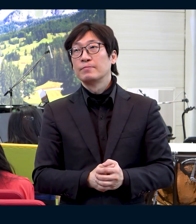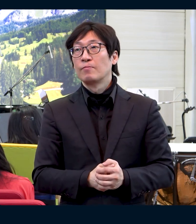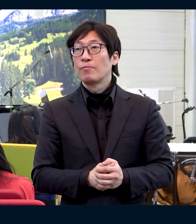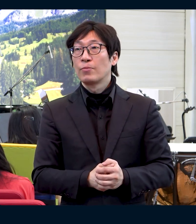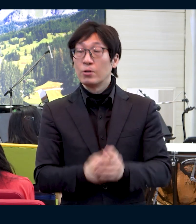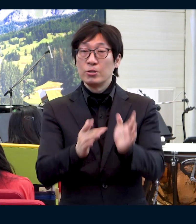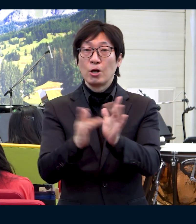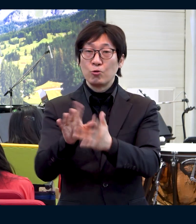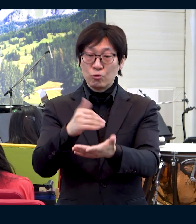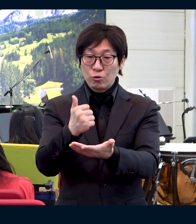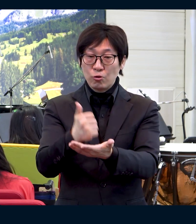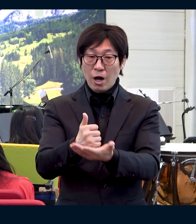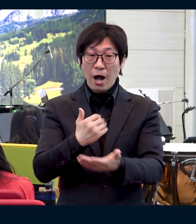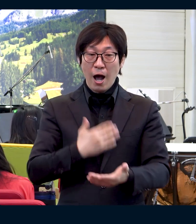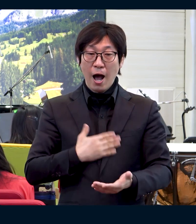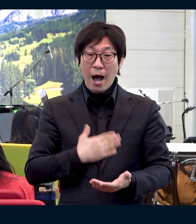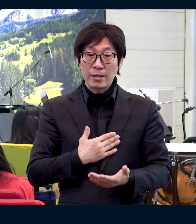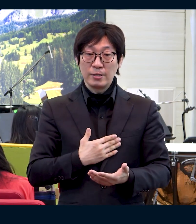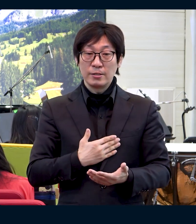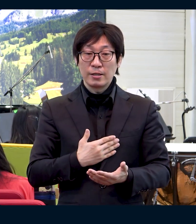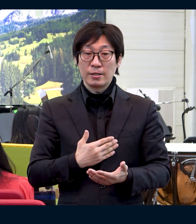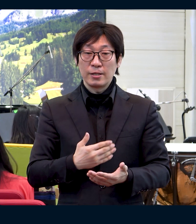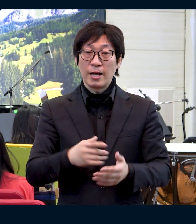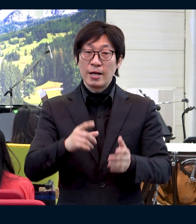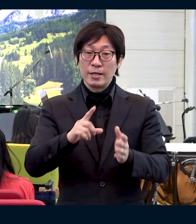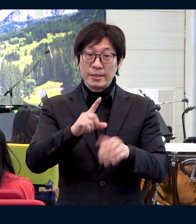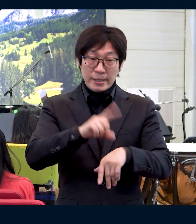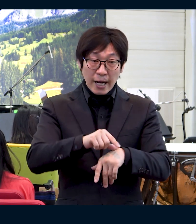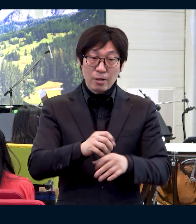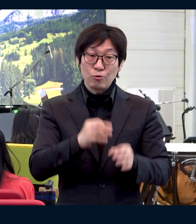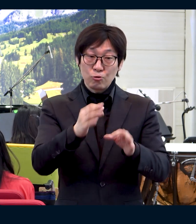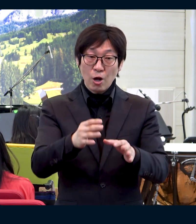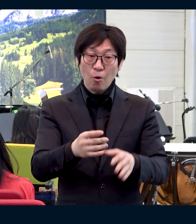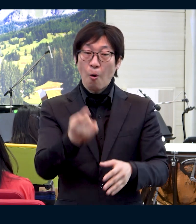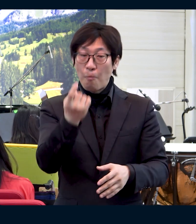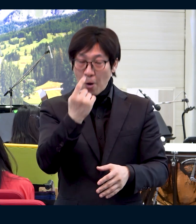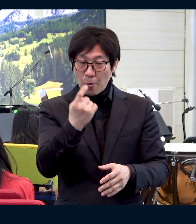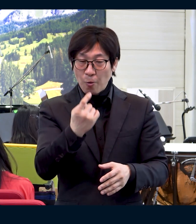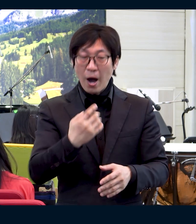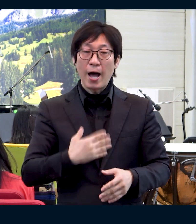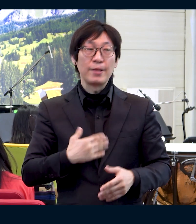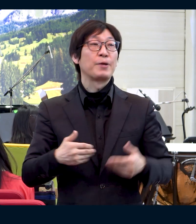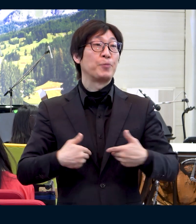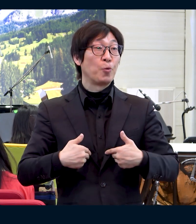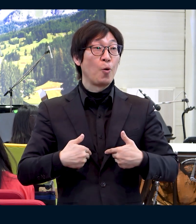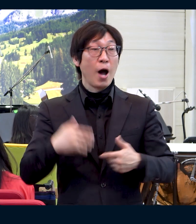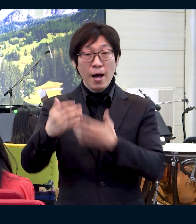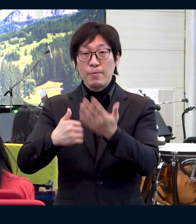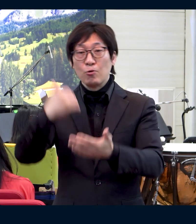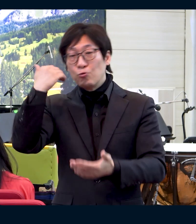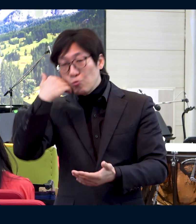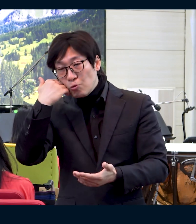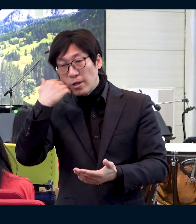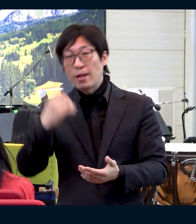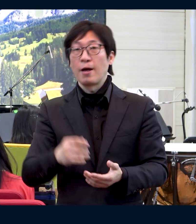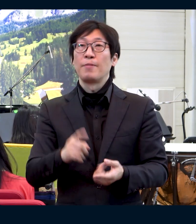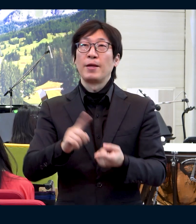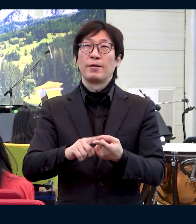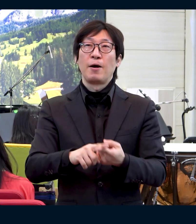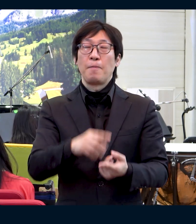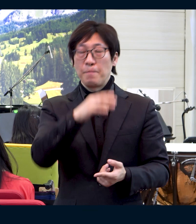그러면 우리는 예수 그리스도를 아는데 시간을 구별해서 배우고 알아가야 합니다. 하나님이 어떤 분이신지